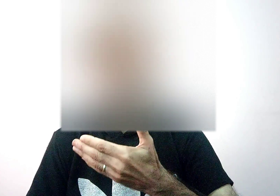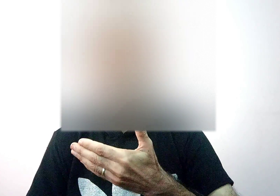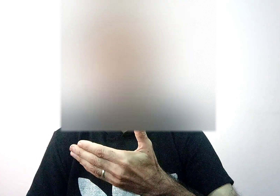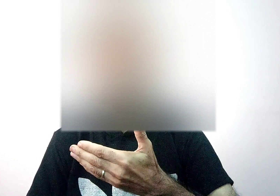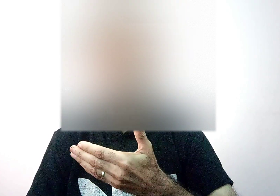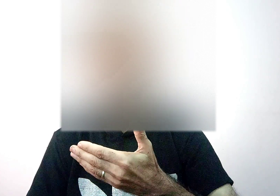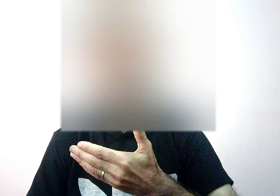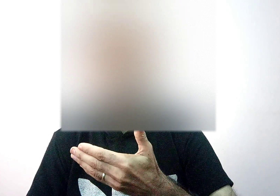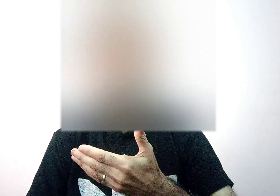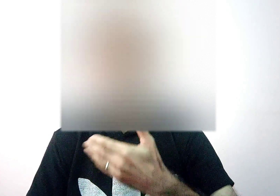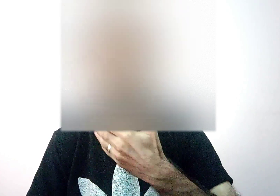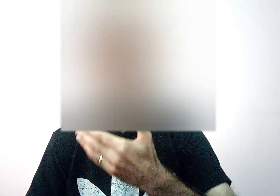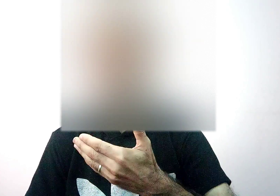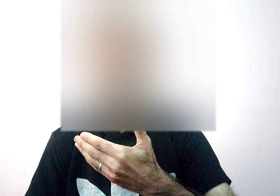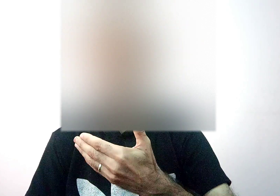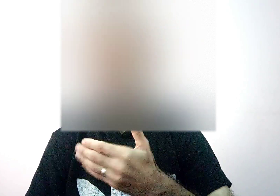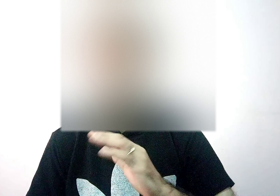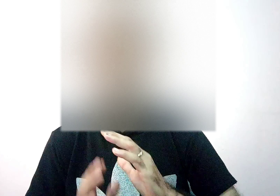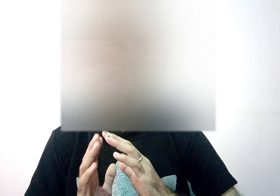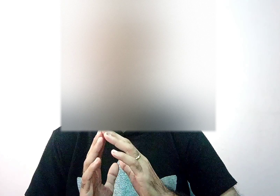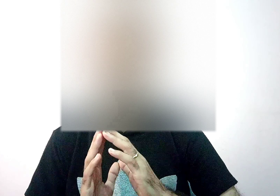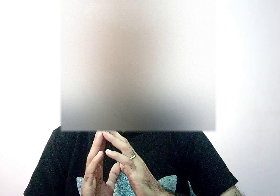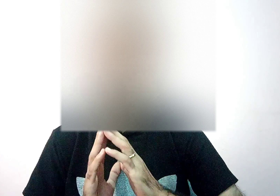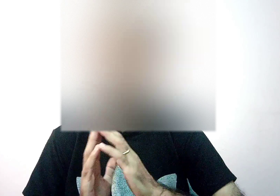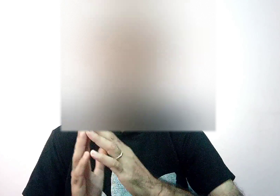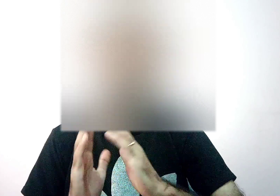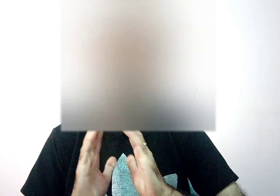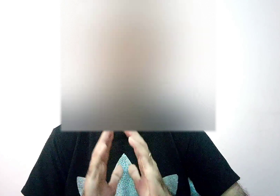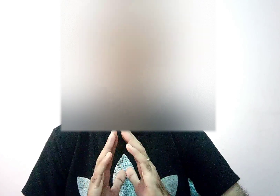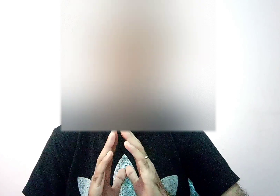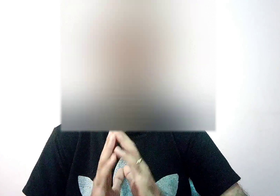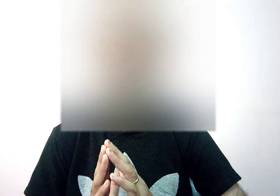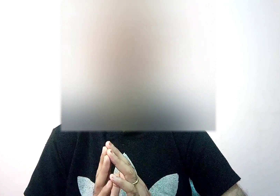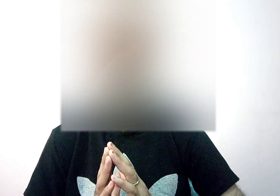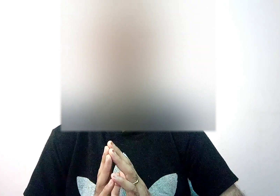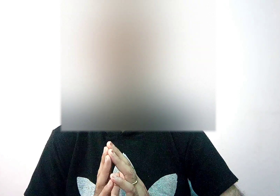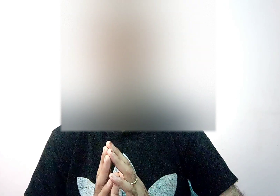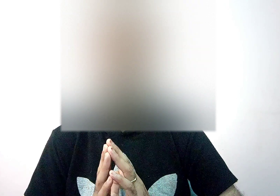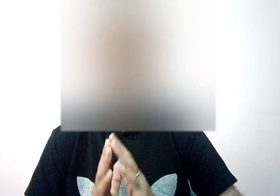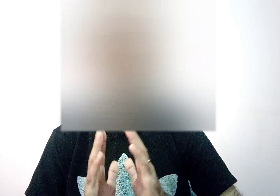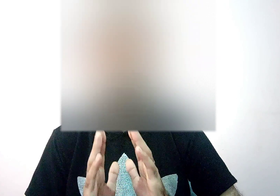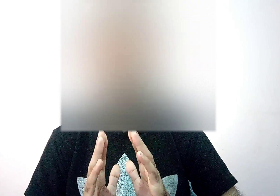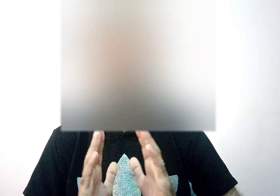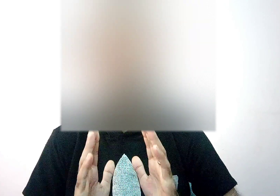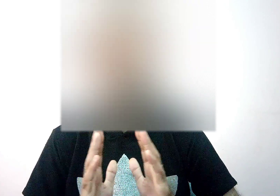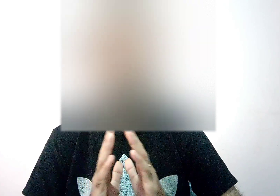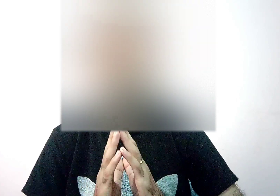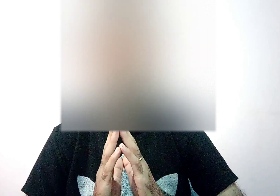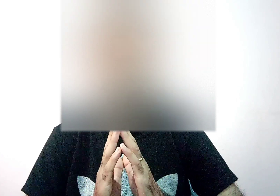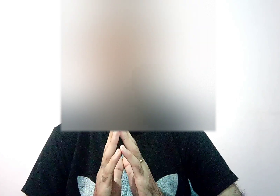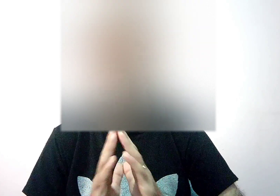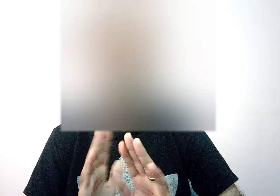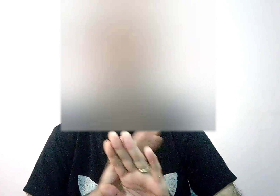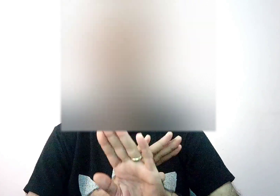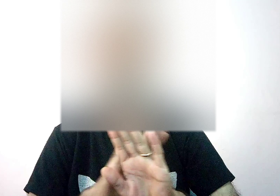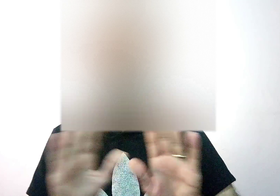ضد أثيوبيا وبحترمها، ولكن مش على مصلحة شعبي. الكلمة اللي قالها الرئيس عبد الفتاح السيسي كانت كلمة واضحة